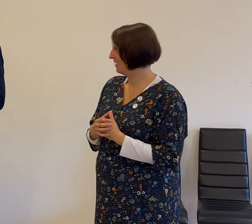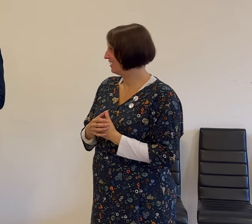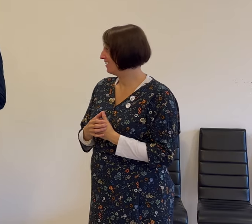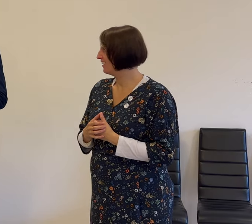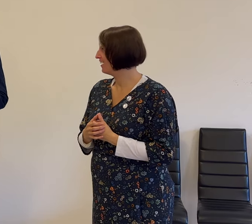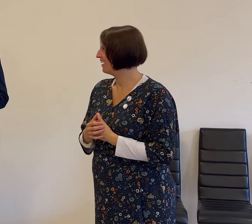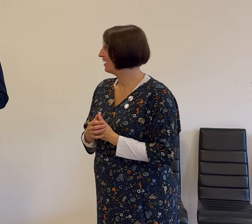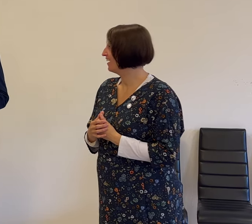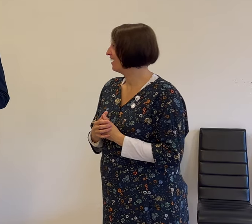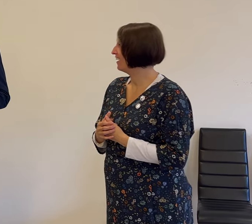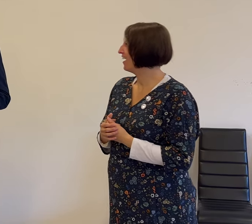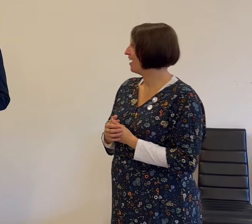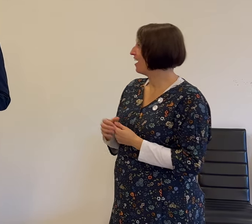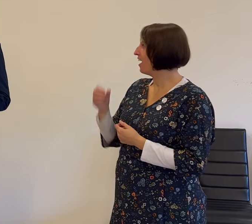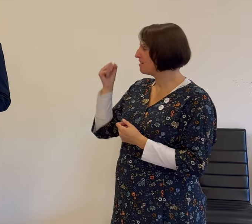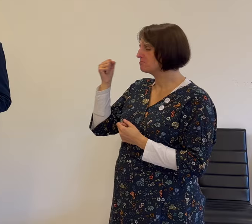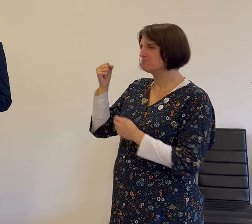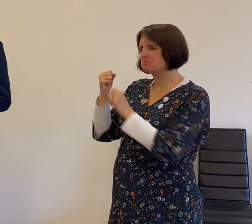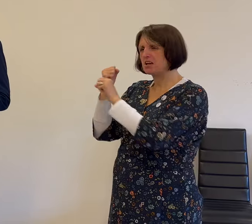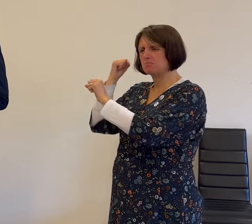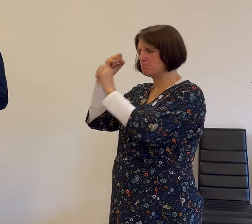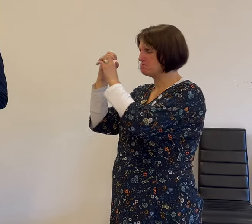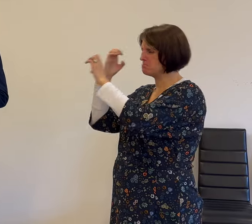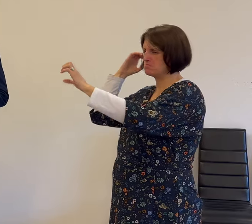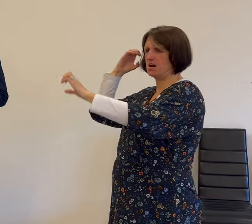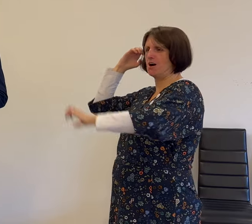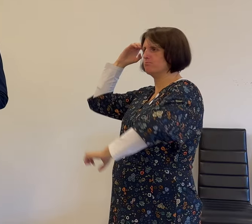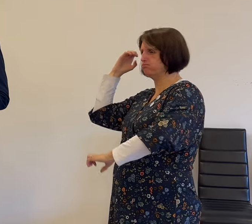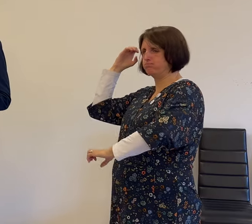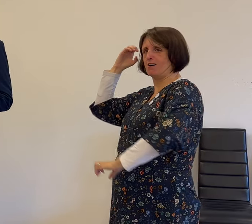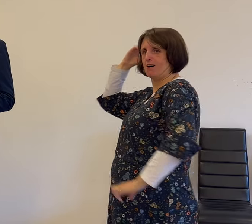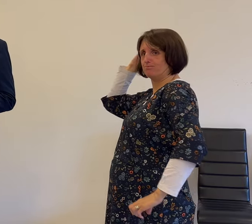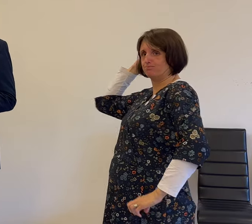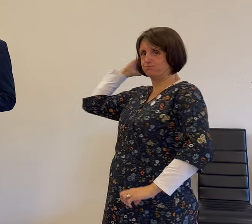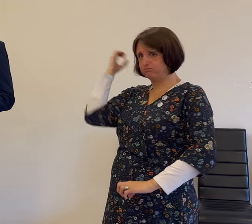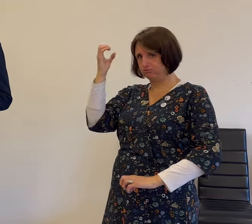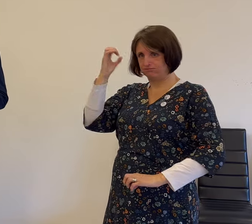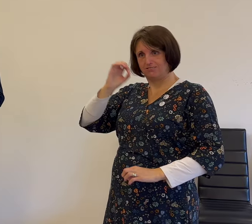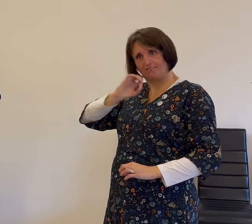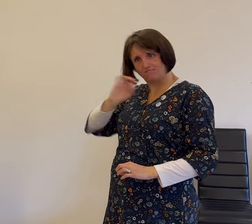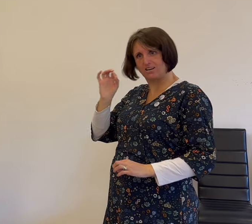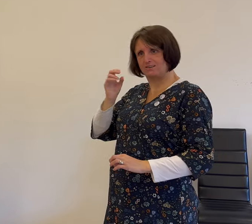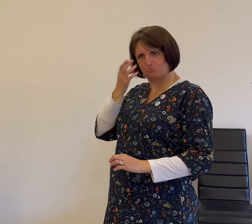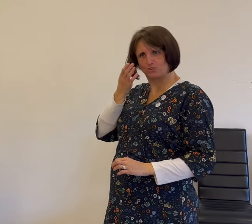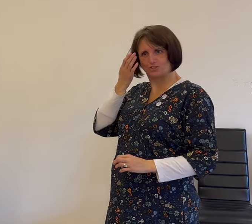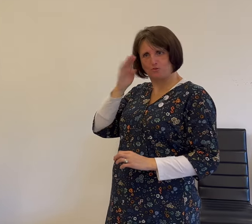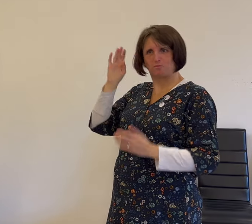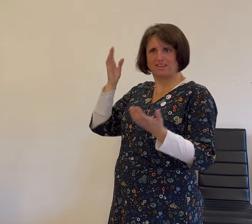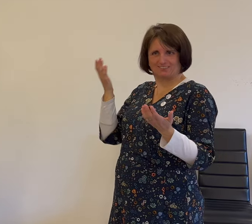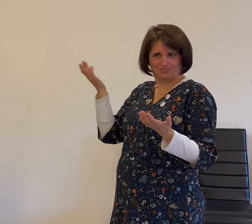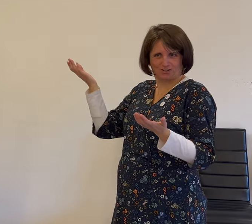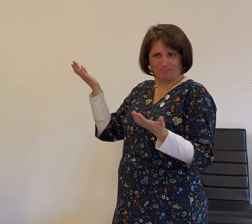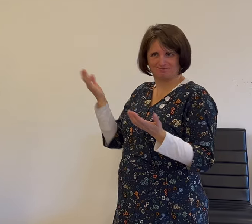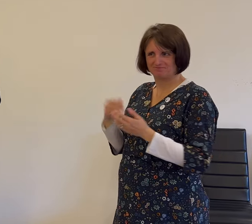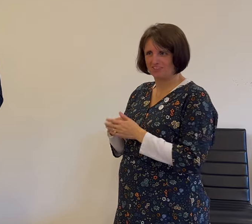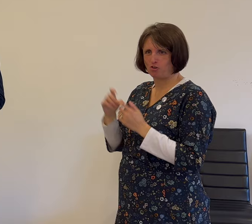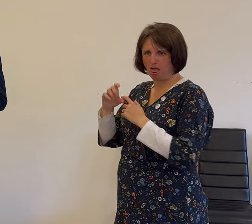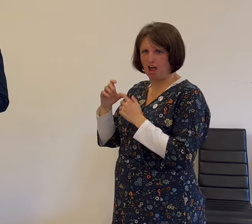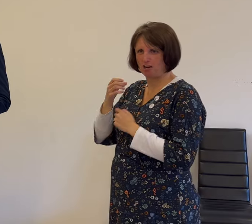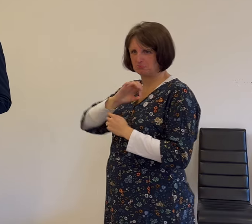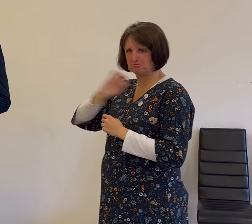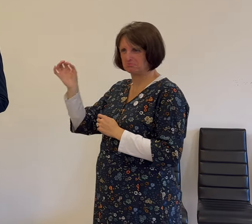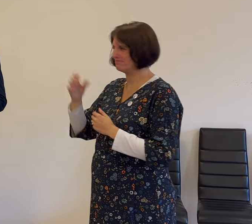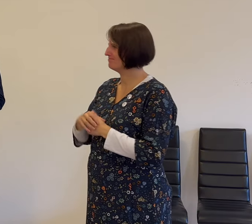jako, mít takovou váhu na dlouhé tyči, tak se mi to zapíchne někde tak jako 0,5 metru přede mě. A očividně